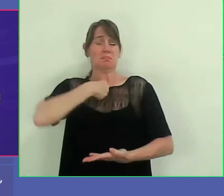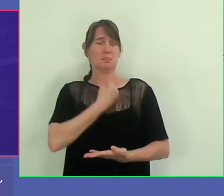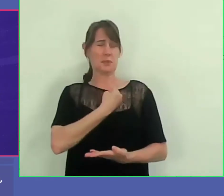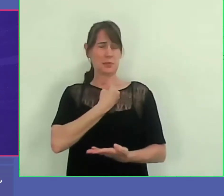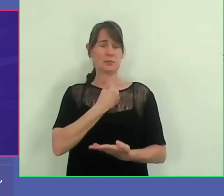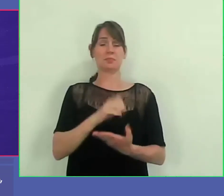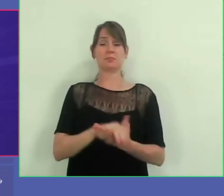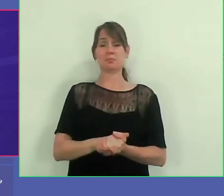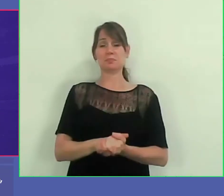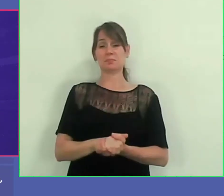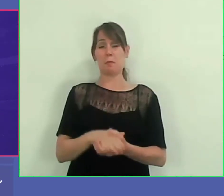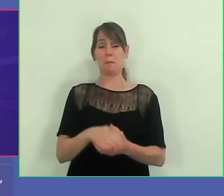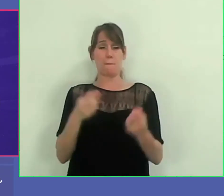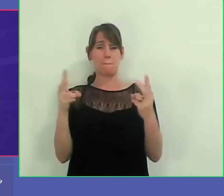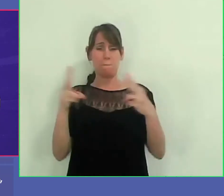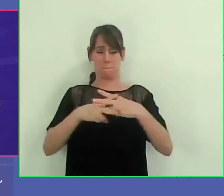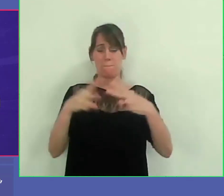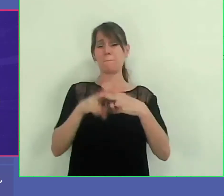discórdia,